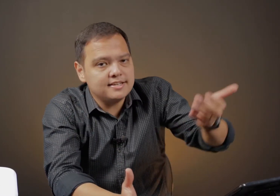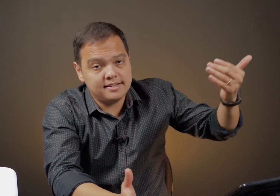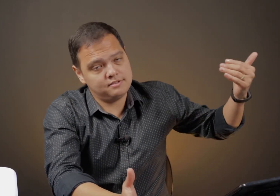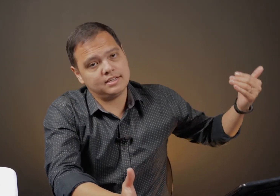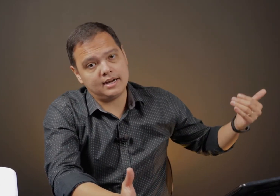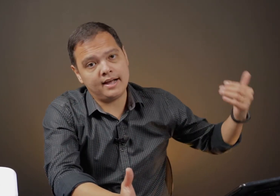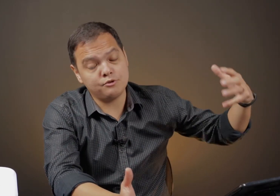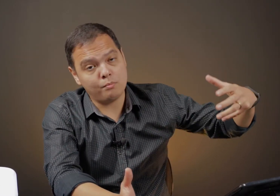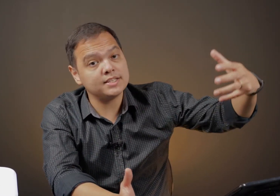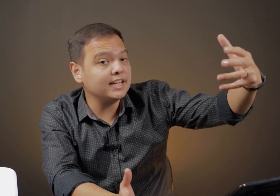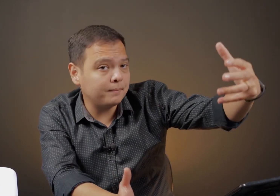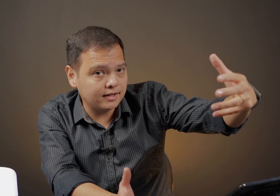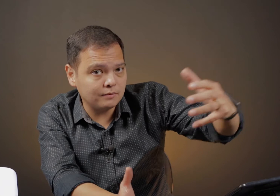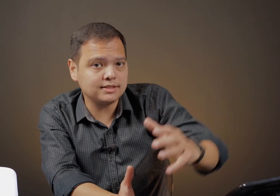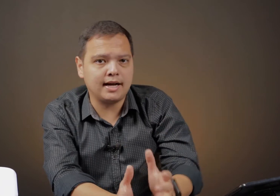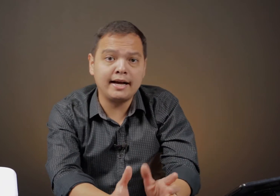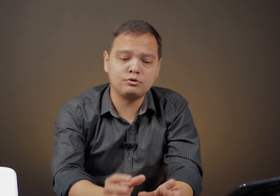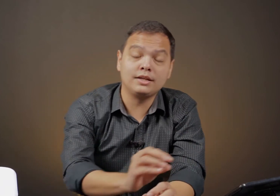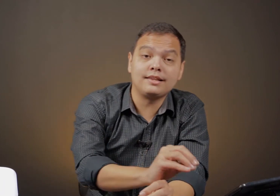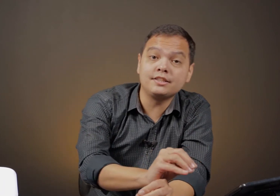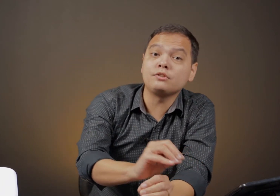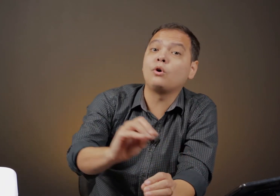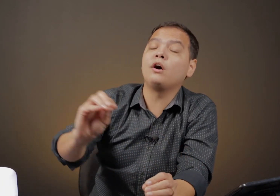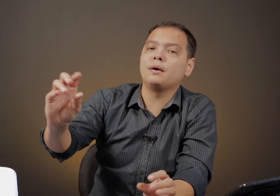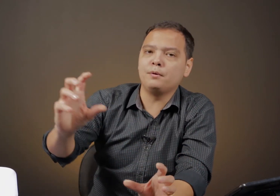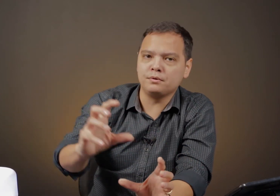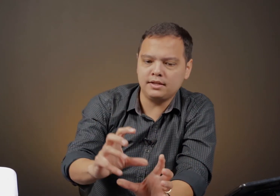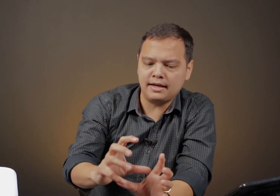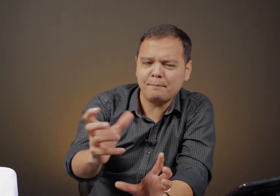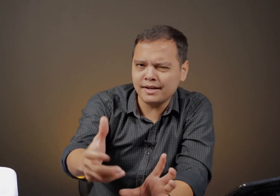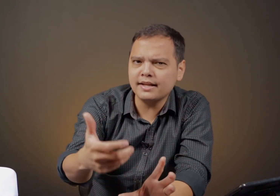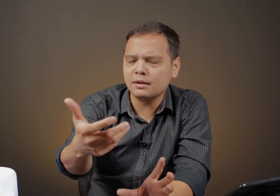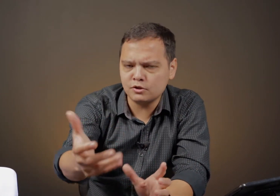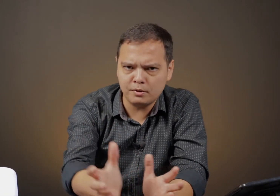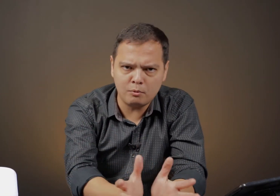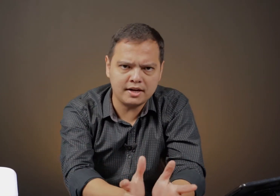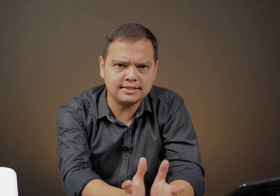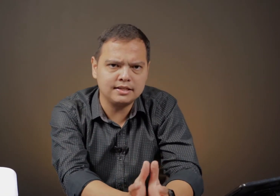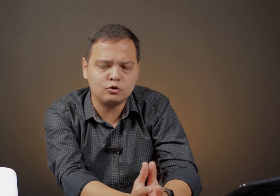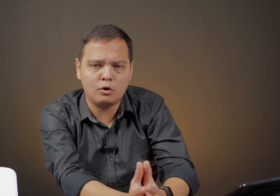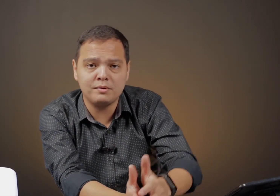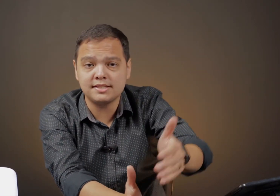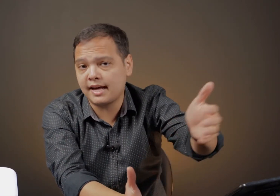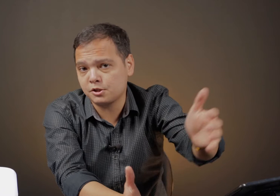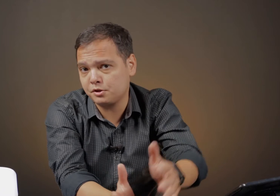16 anos atrás eu comecei a aprender língua de sinais, toda a trajetória para eu poder aprender também sobre comunicação, sobre como ensinar as